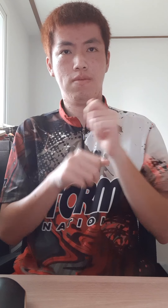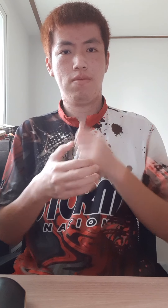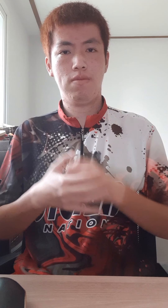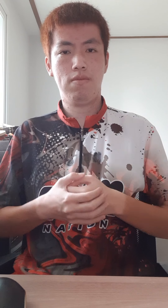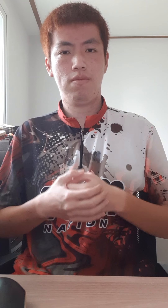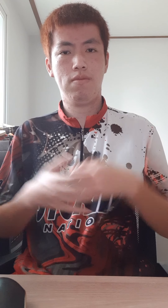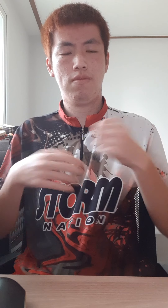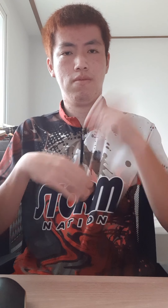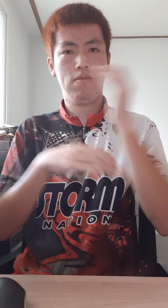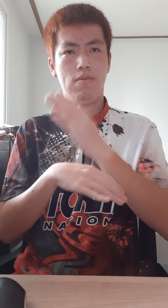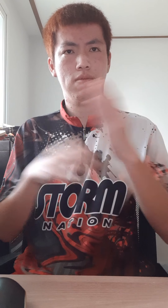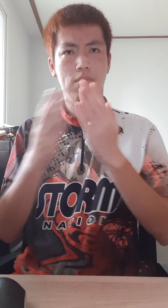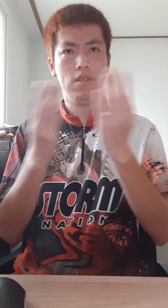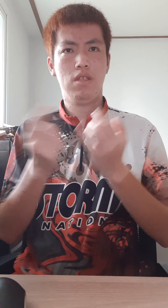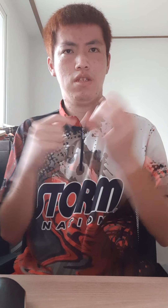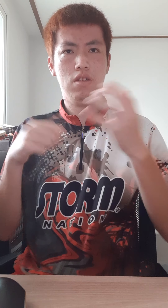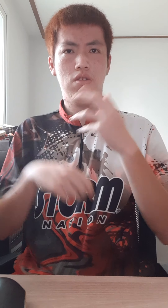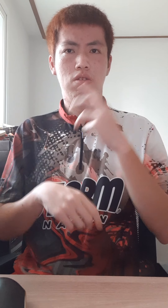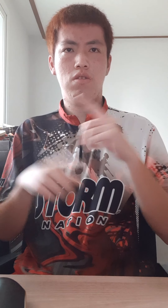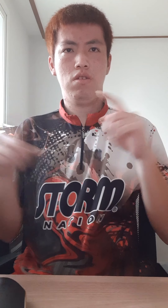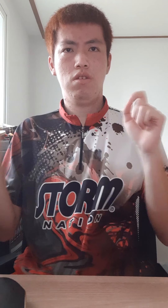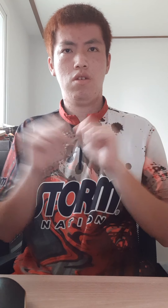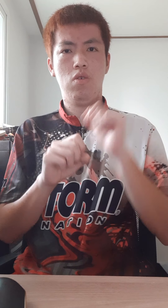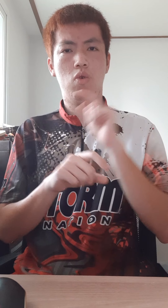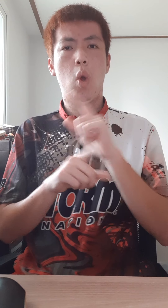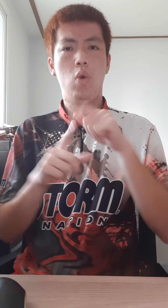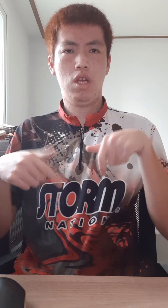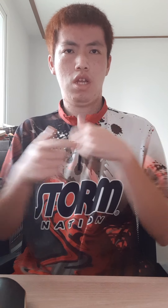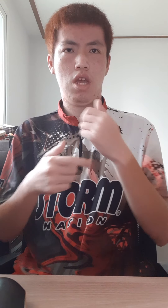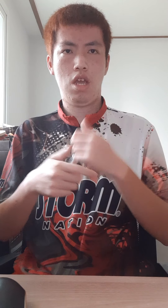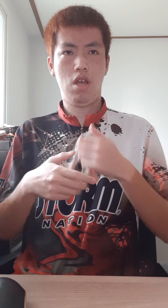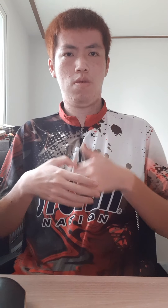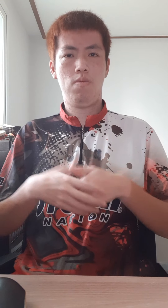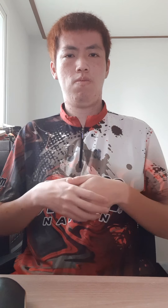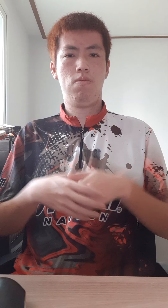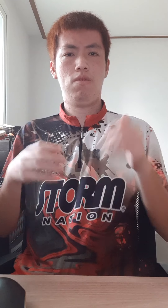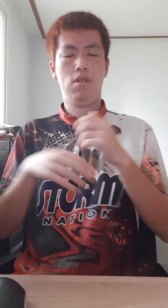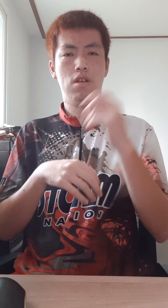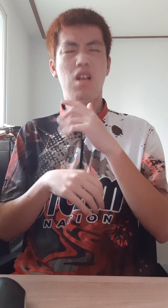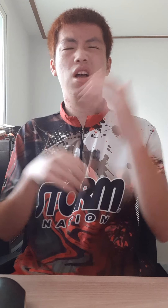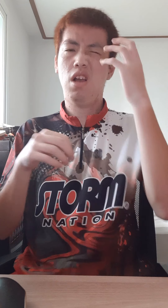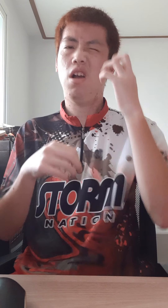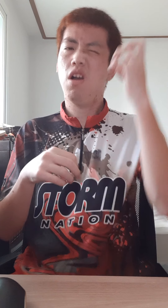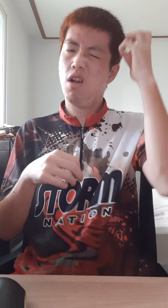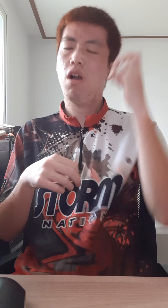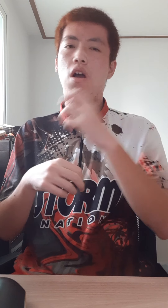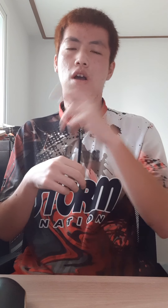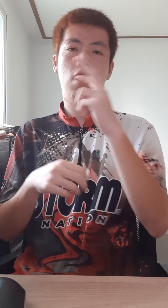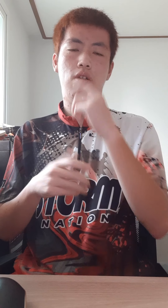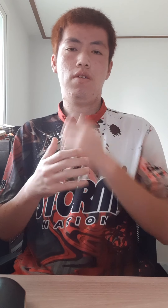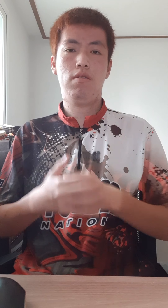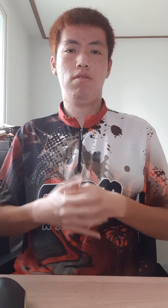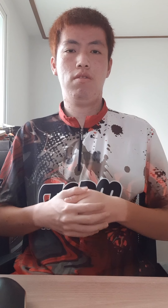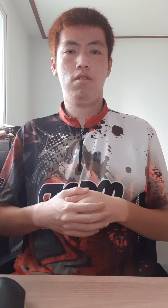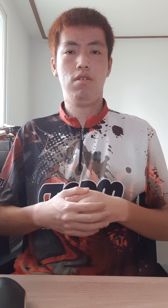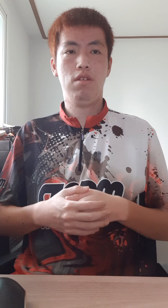않으면서 오히려 포갑적인 태도를 보이고 있는 서울시에 대해 부모들의 입장을 삭발로 대신한 것입니다. 그런데 그저저 우리에게 돌아온